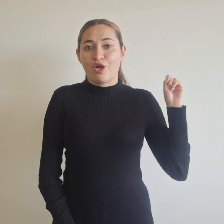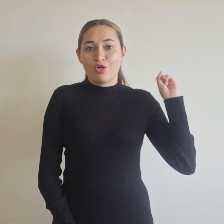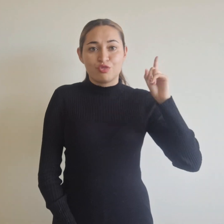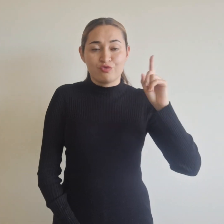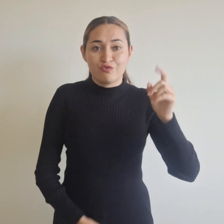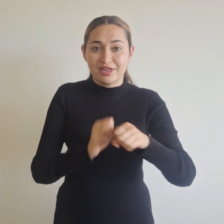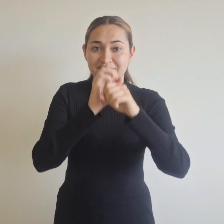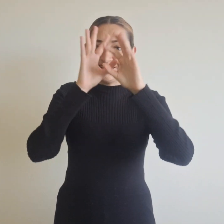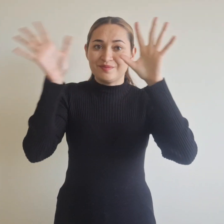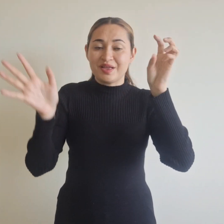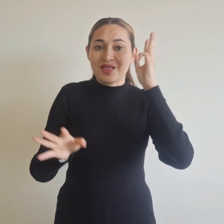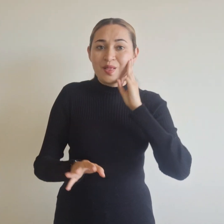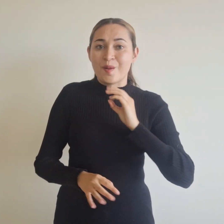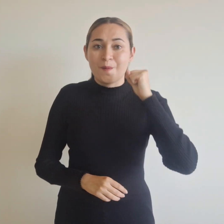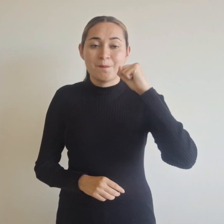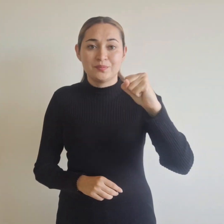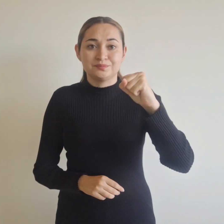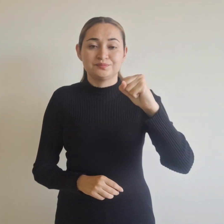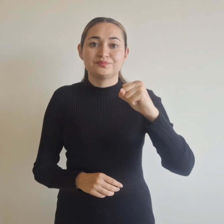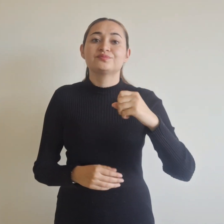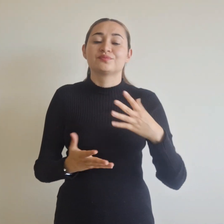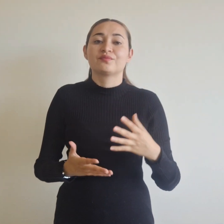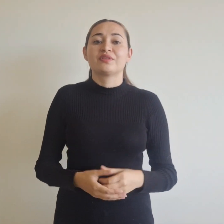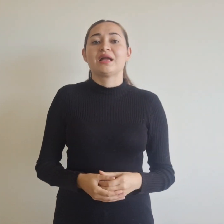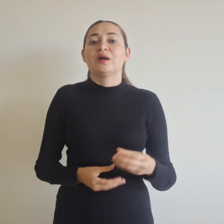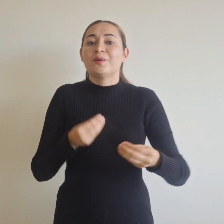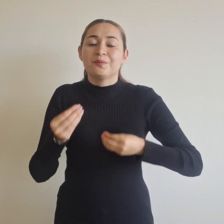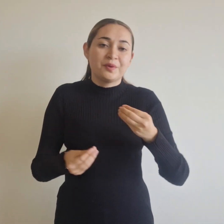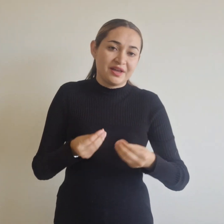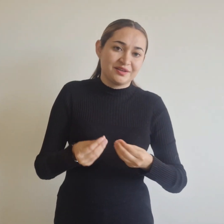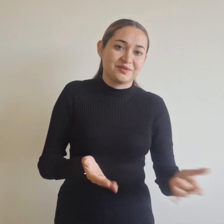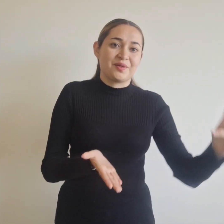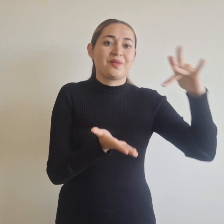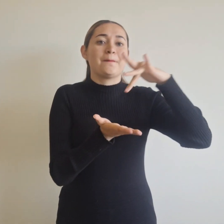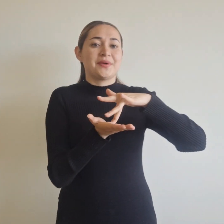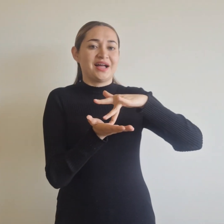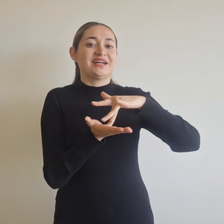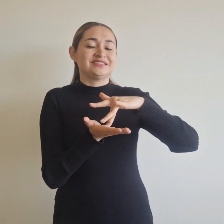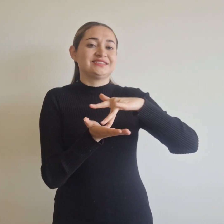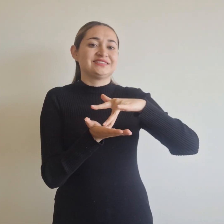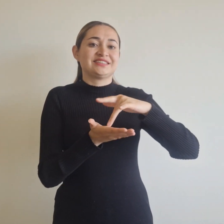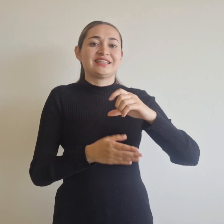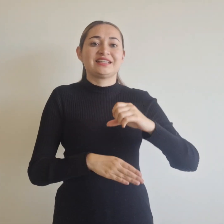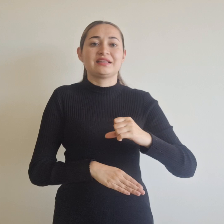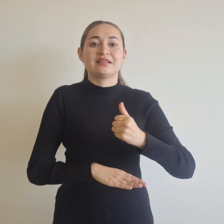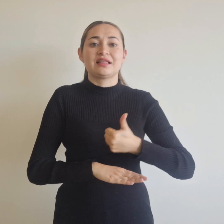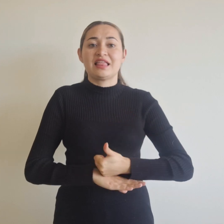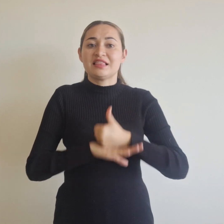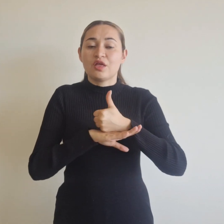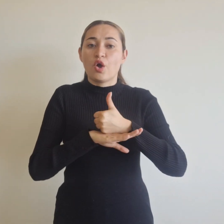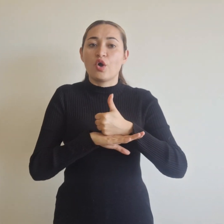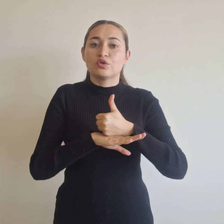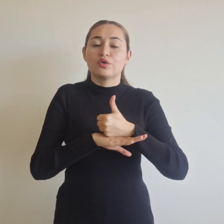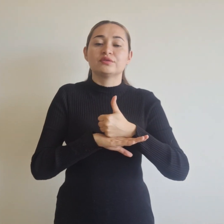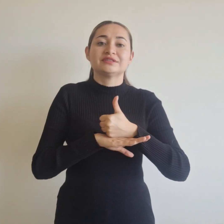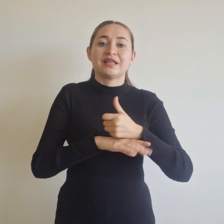el mandatario de los tunjanos llevó a cabo la posesión de la directora del Departamento Administrativo de Gestión de